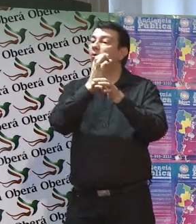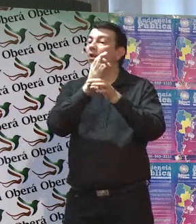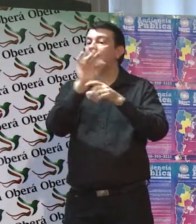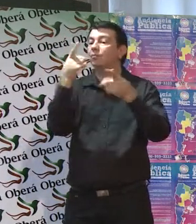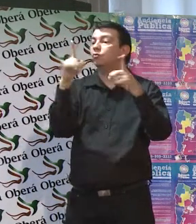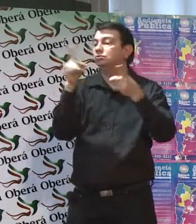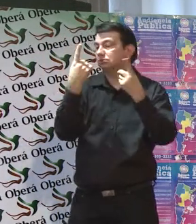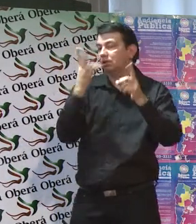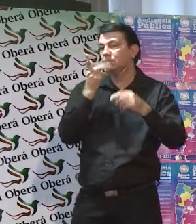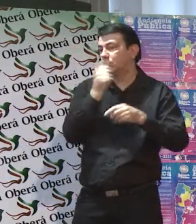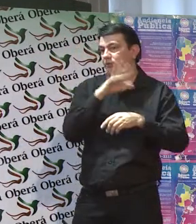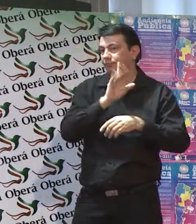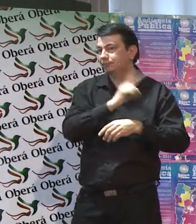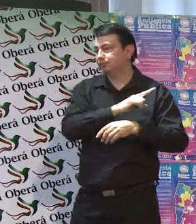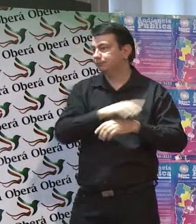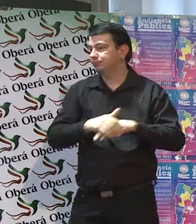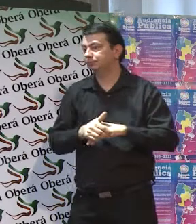música.